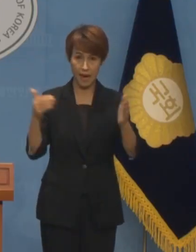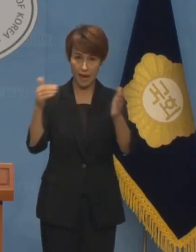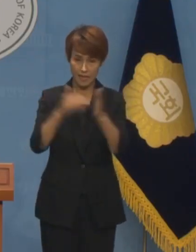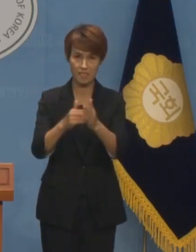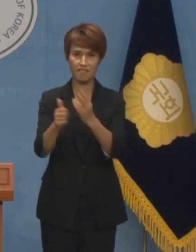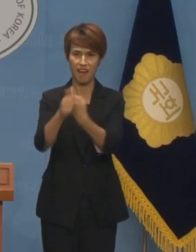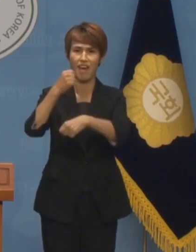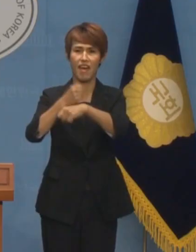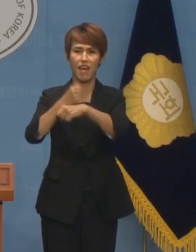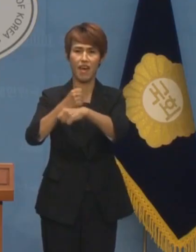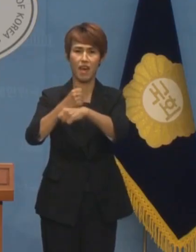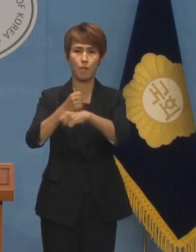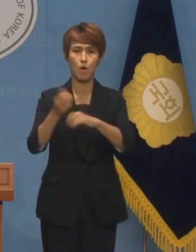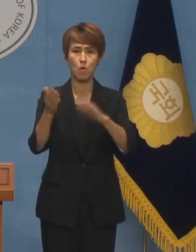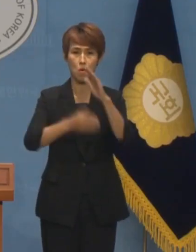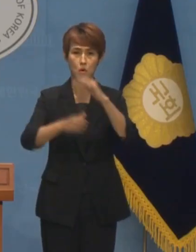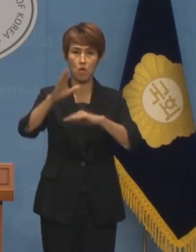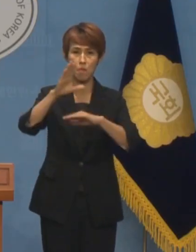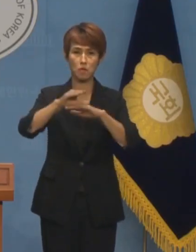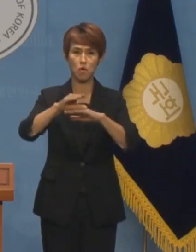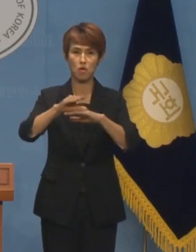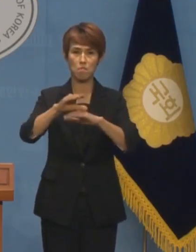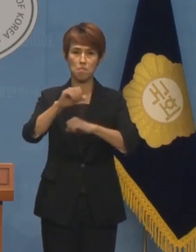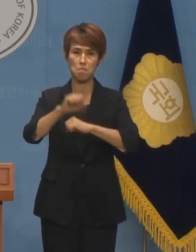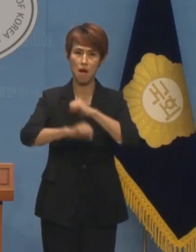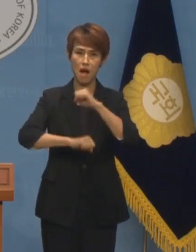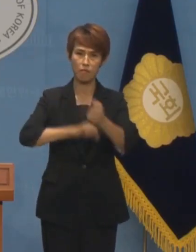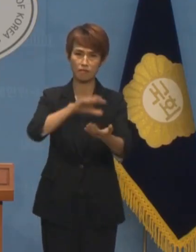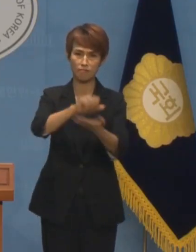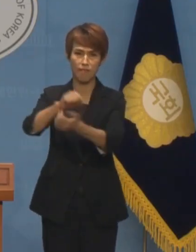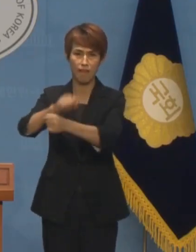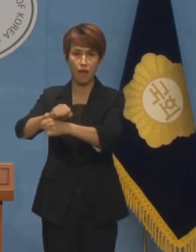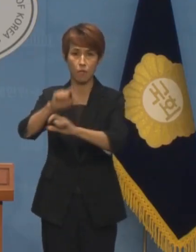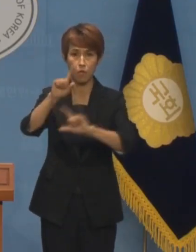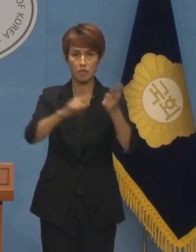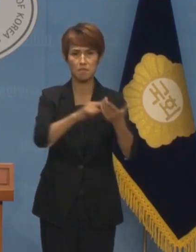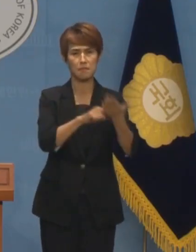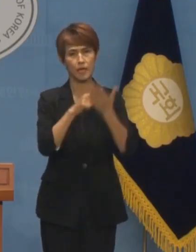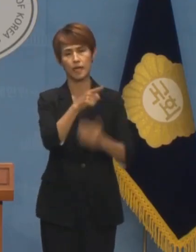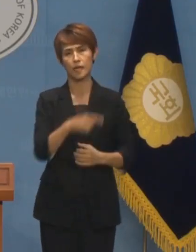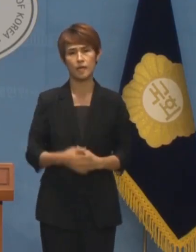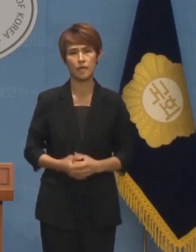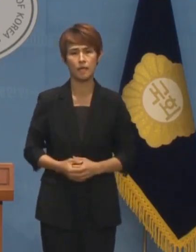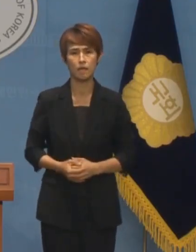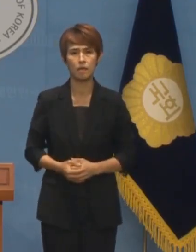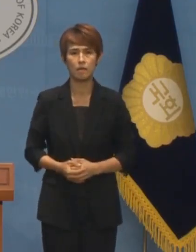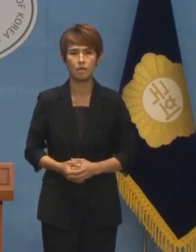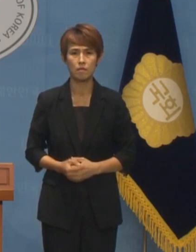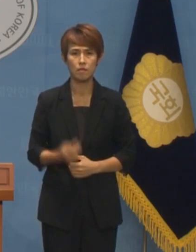소나기에 넣고 마음대로 주무르겠다는 야욕을 숨기지도 않았습니다.